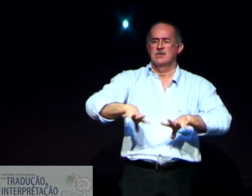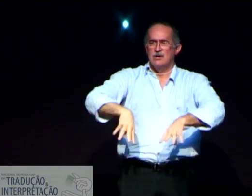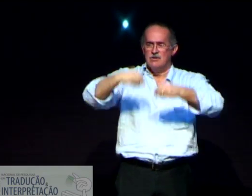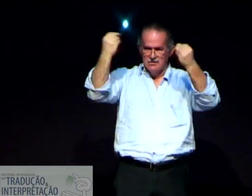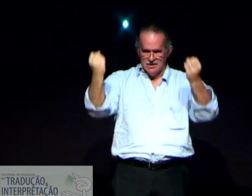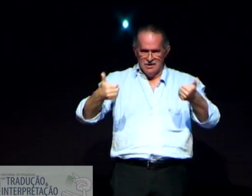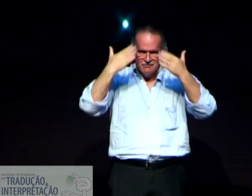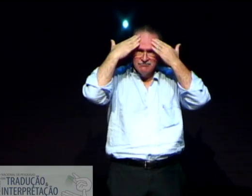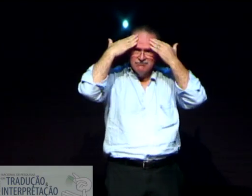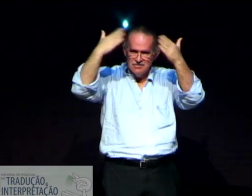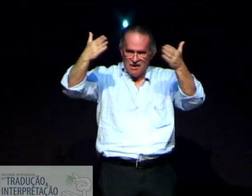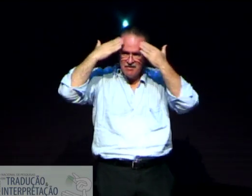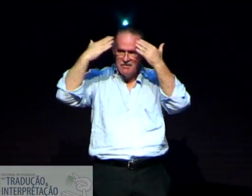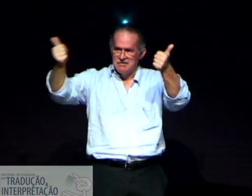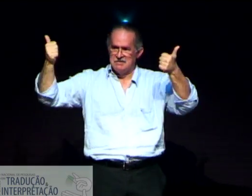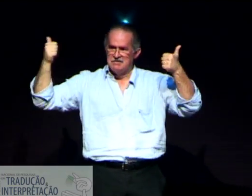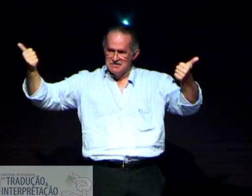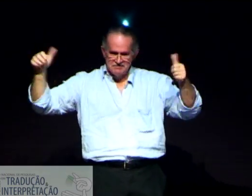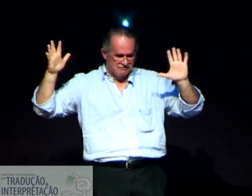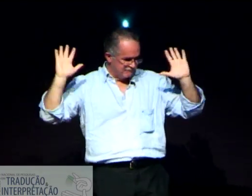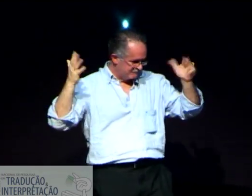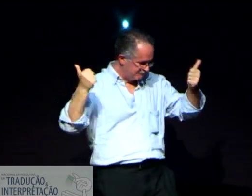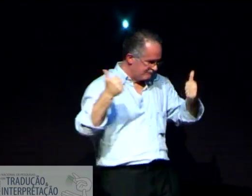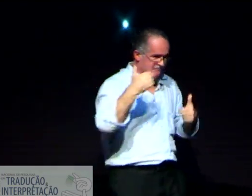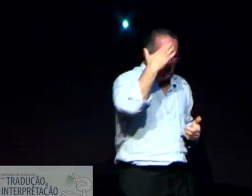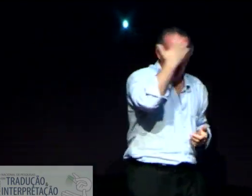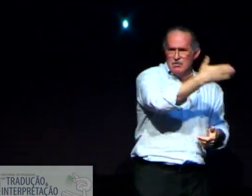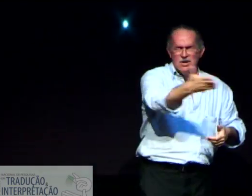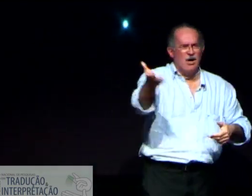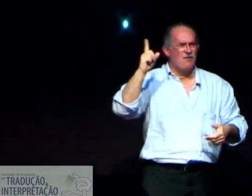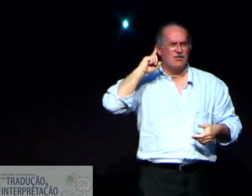UFSC, a todos, meu muito obrigado.